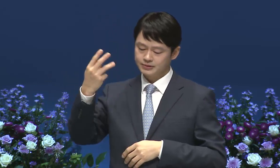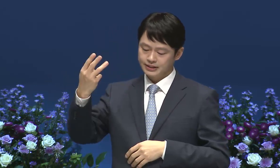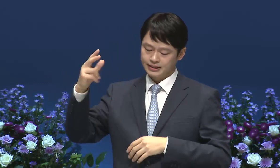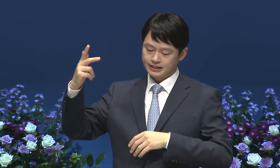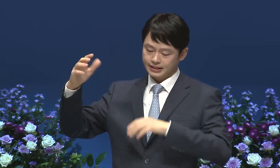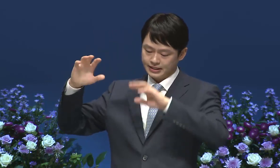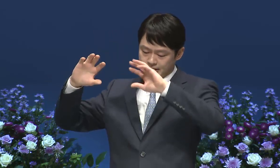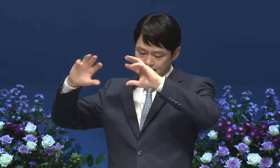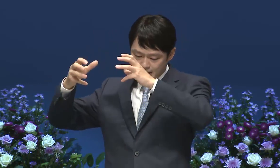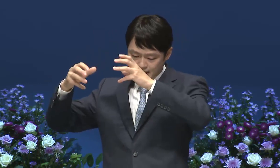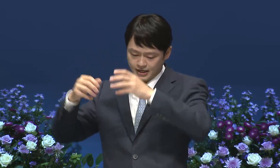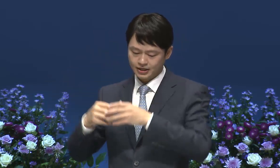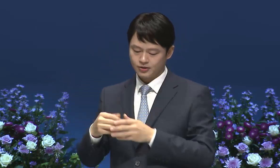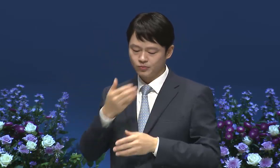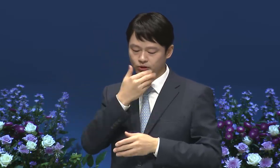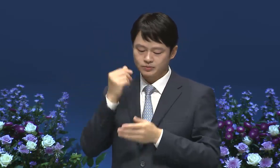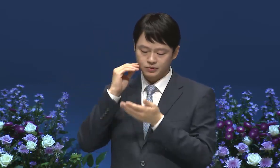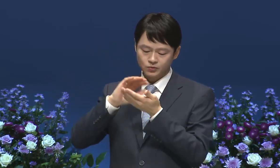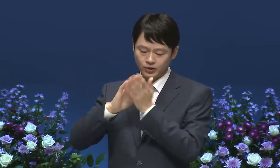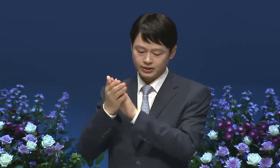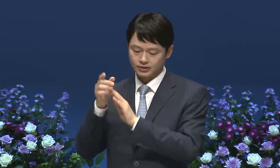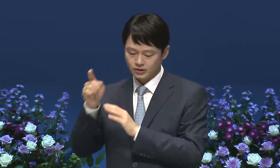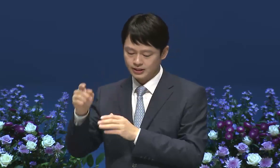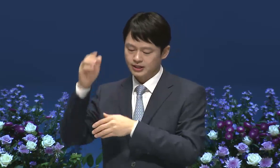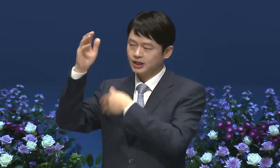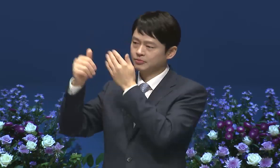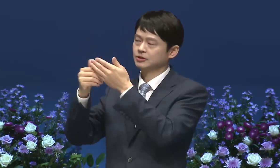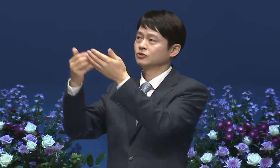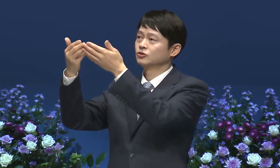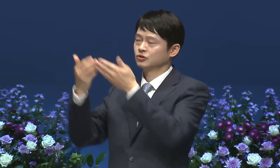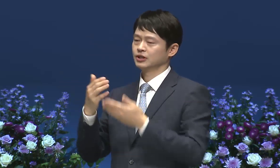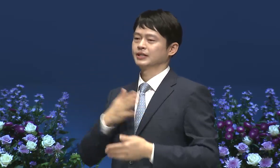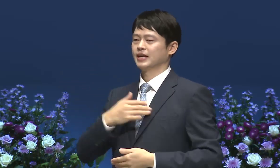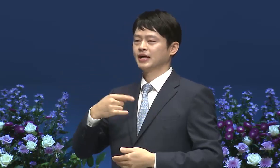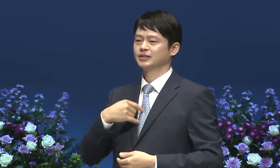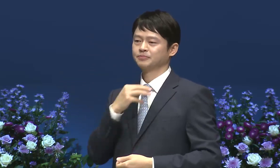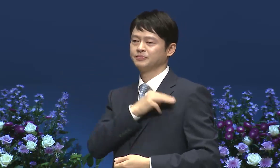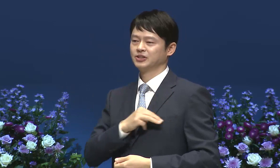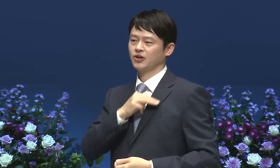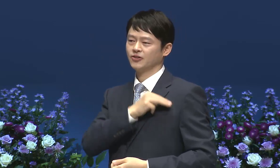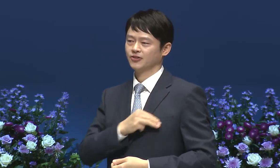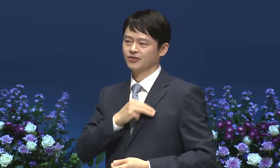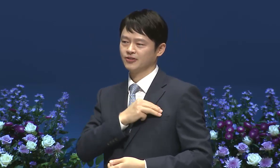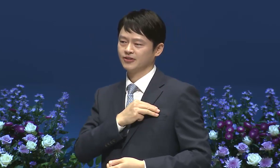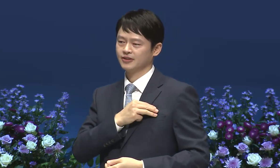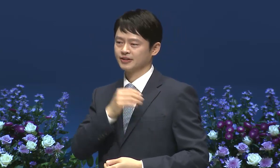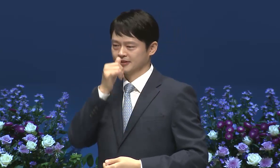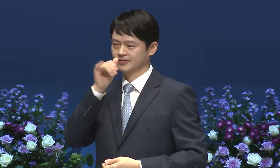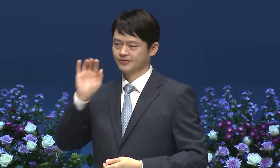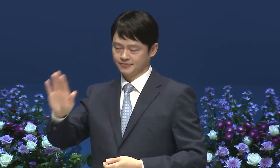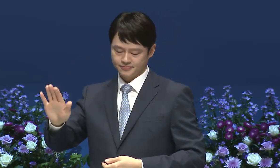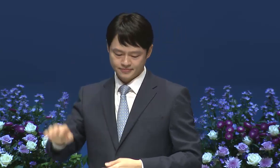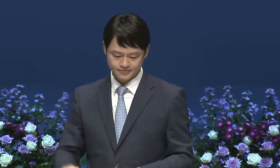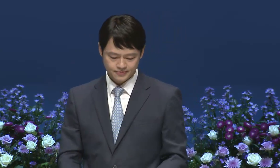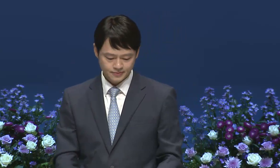이를 통해 동아시아와 237 나라 모든 농인 현장에 복음이